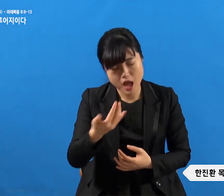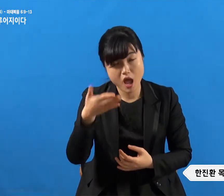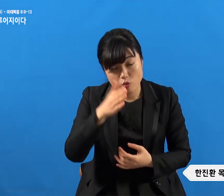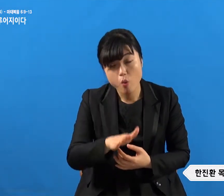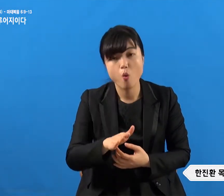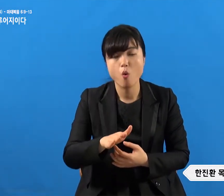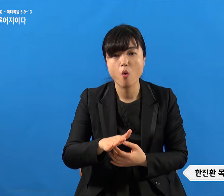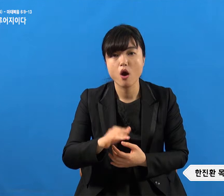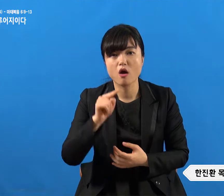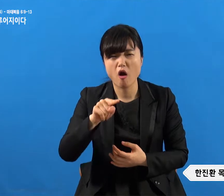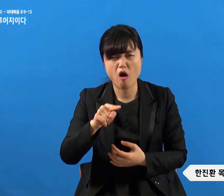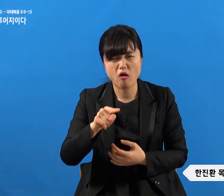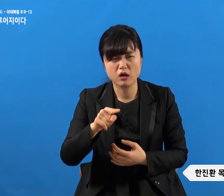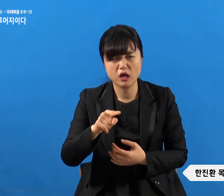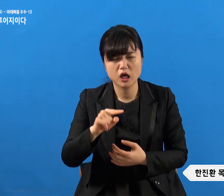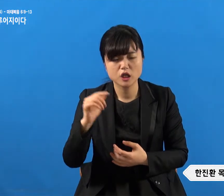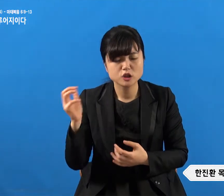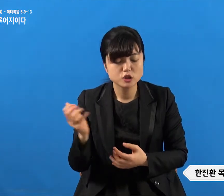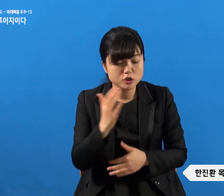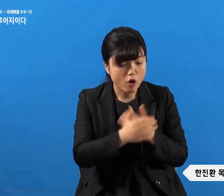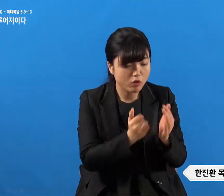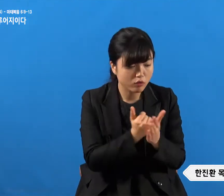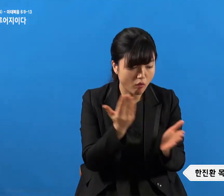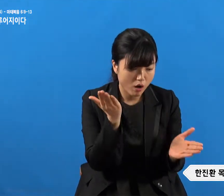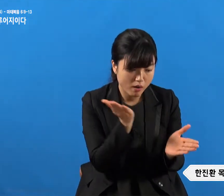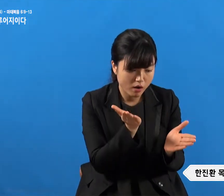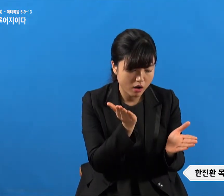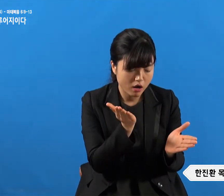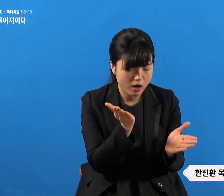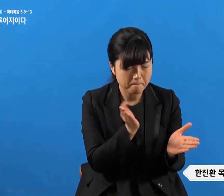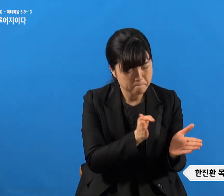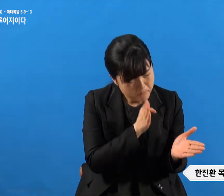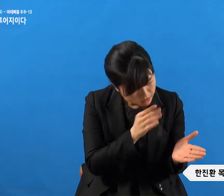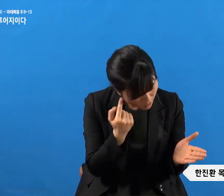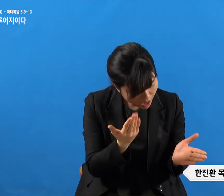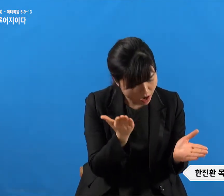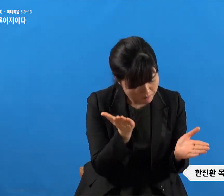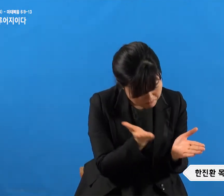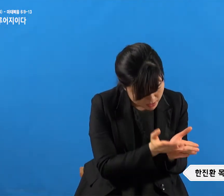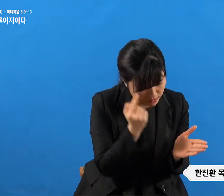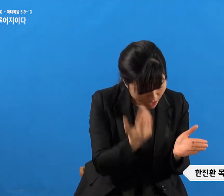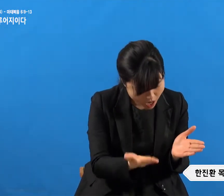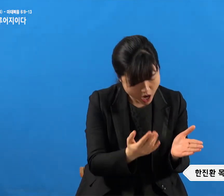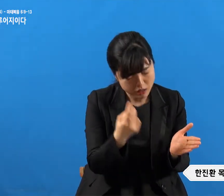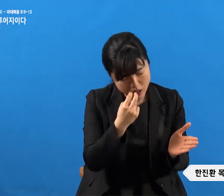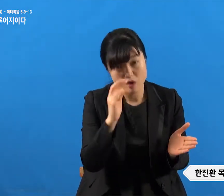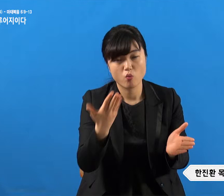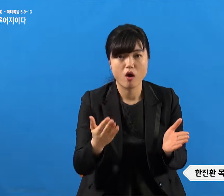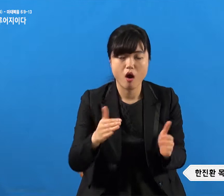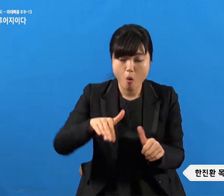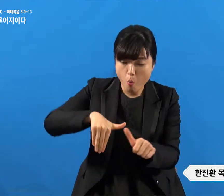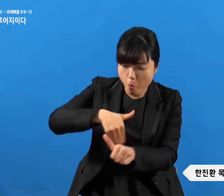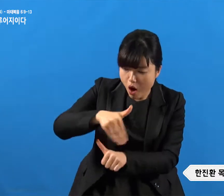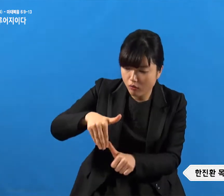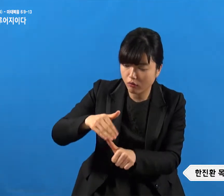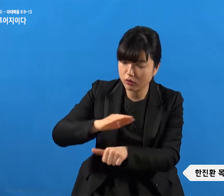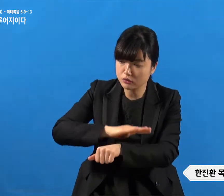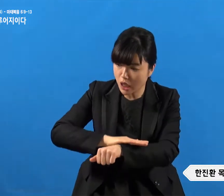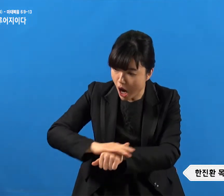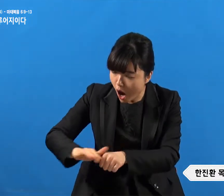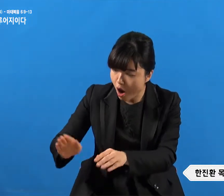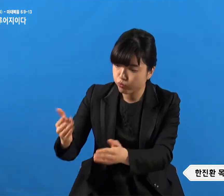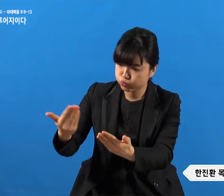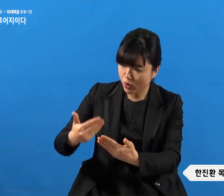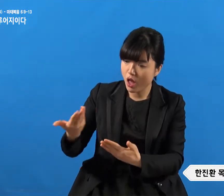있다 하더라도 거기에 성경의 원리와 맞는지도 검토를 해봐야 됩니다. 아무리 환경적으로 길이